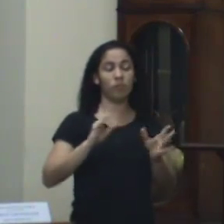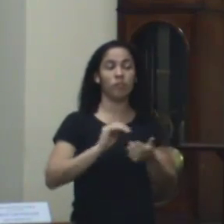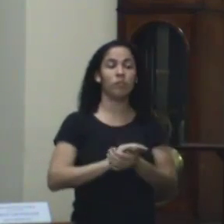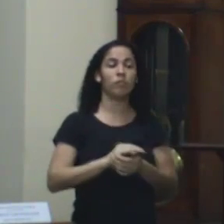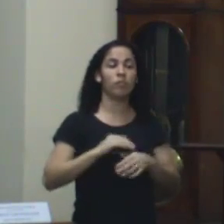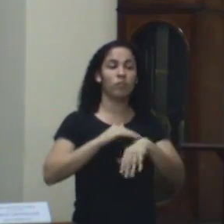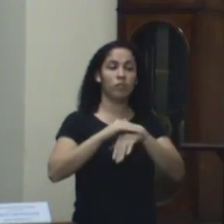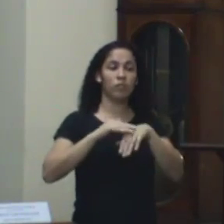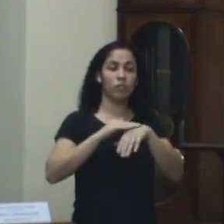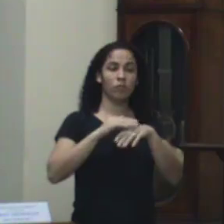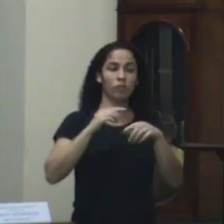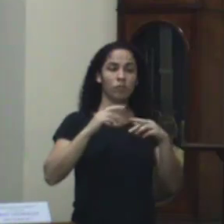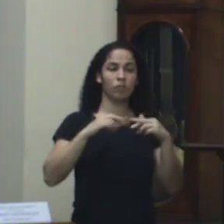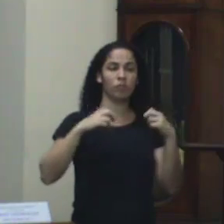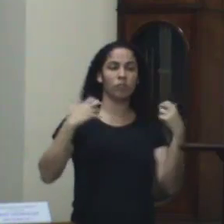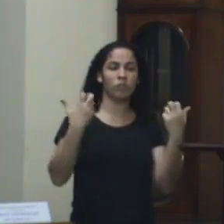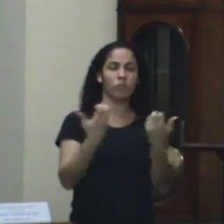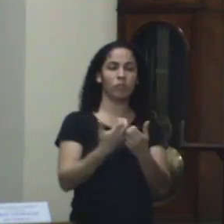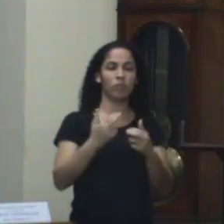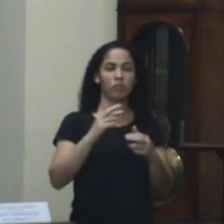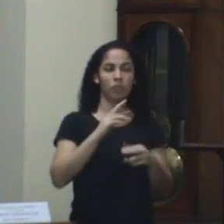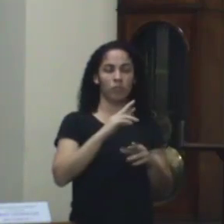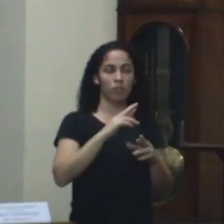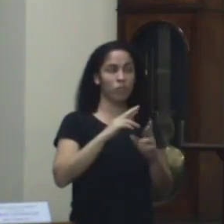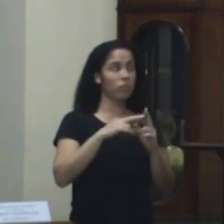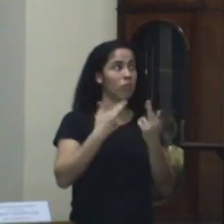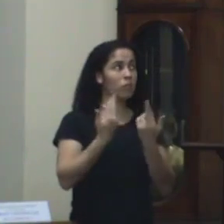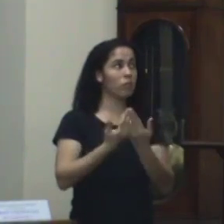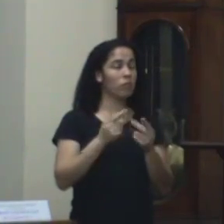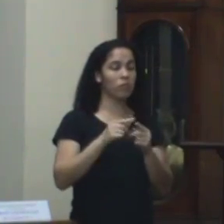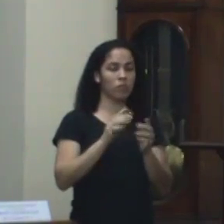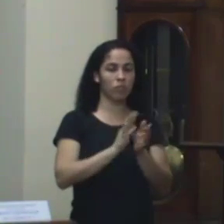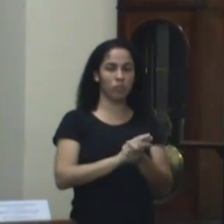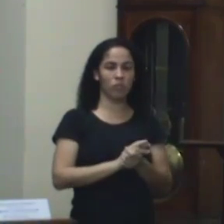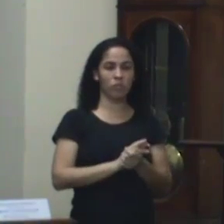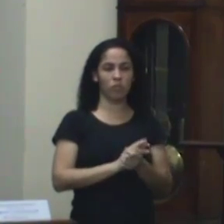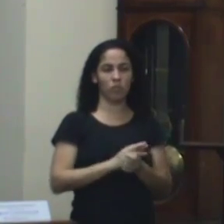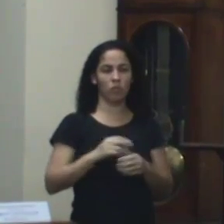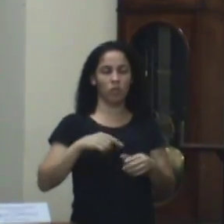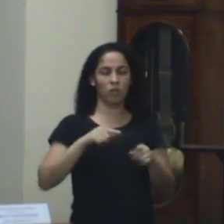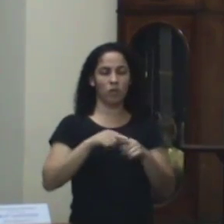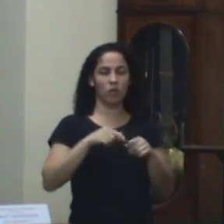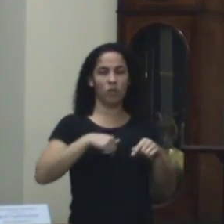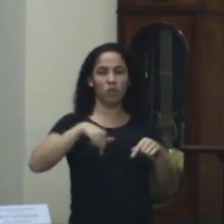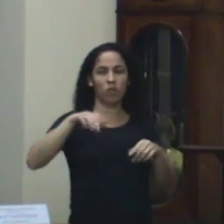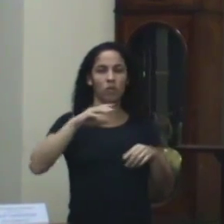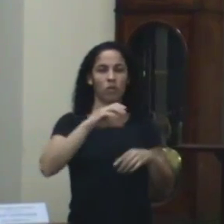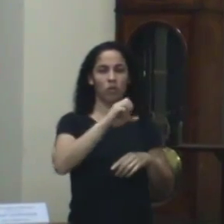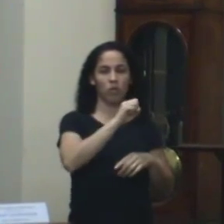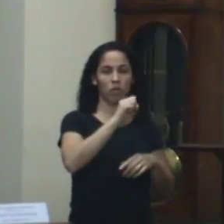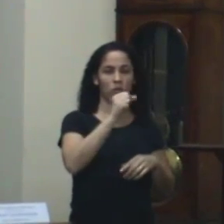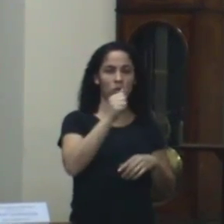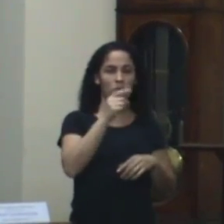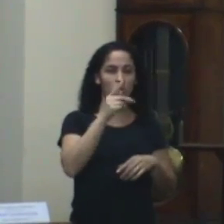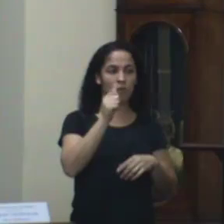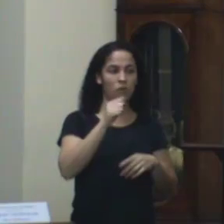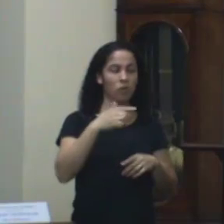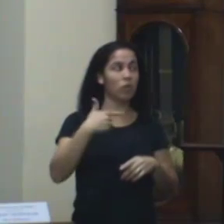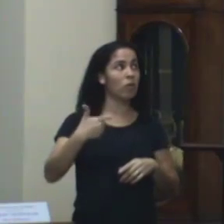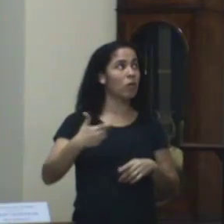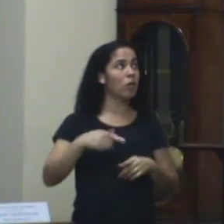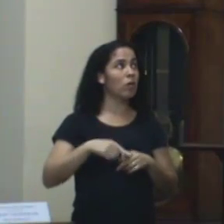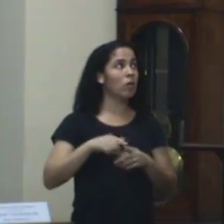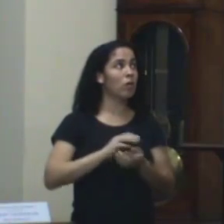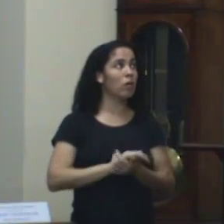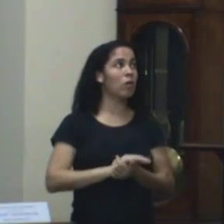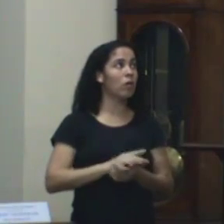convencionado na sessão itinerante da Câmara. E fomos saindo dali e fomos até os faladores, para mostrar que lá nos